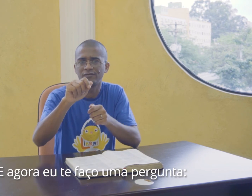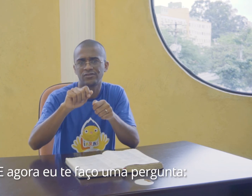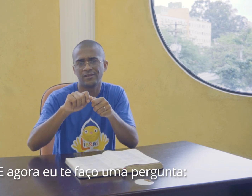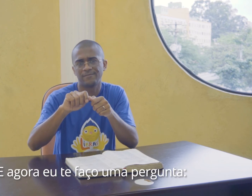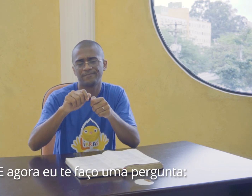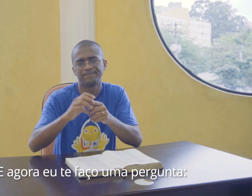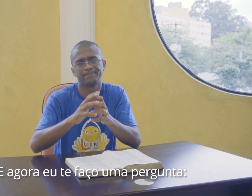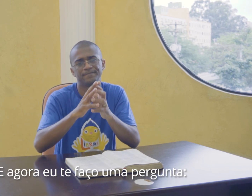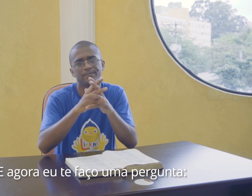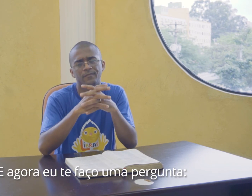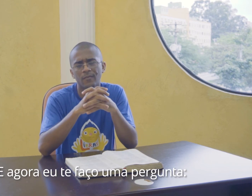você.